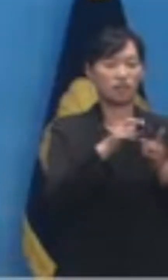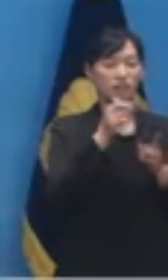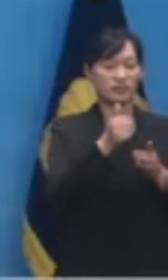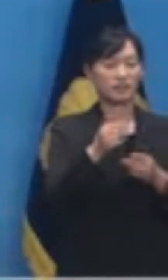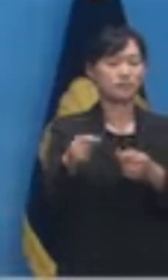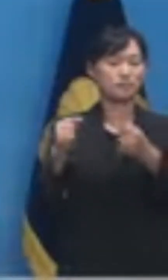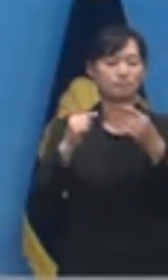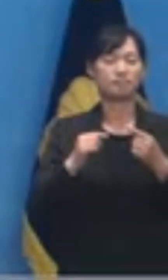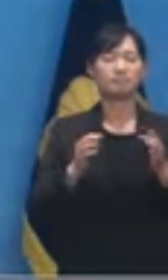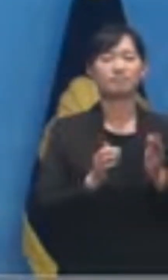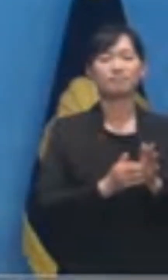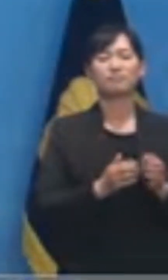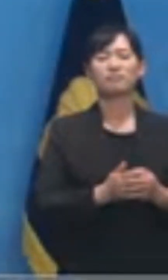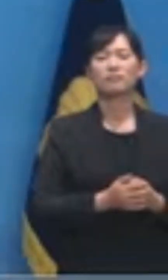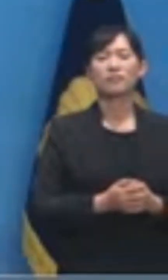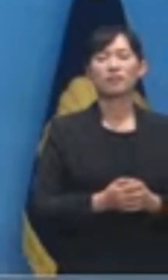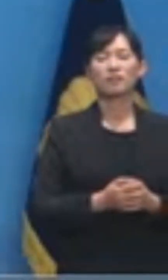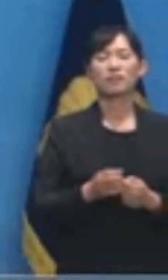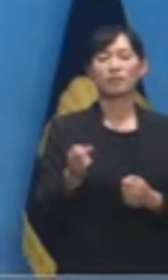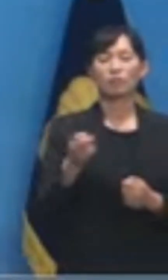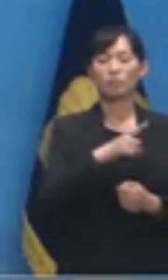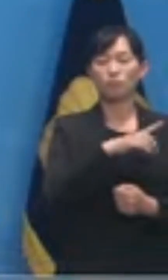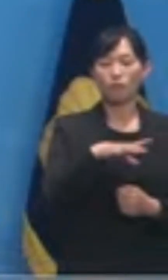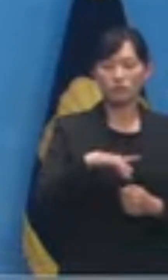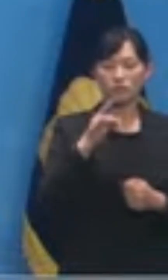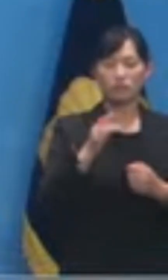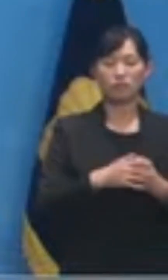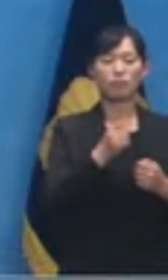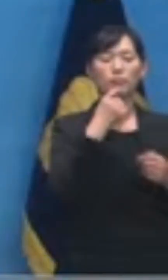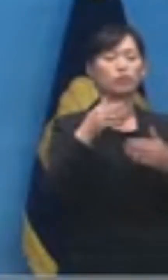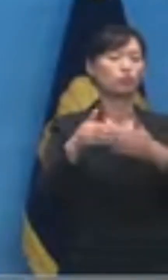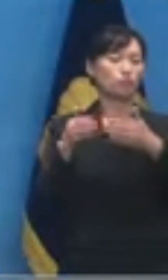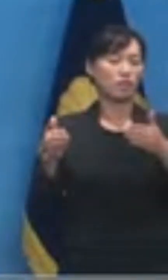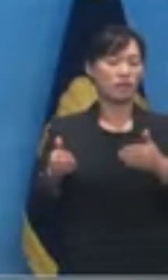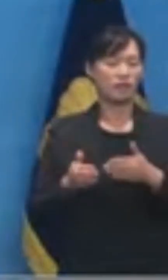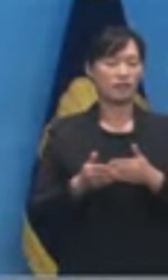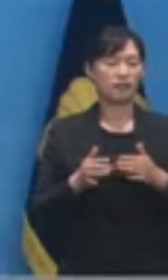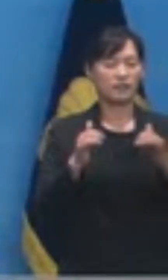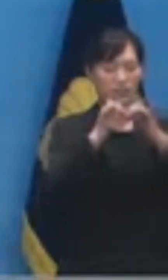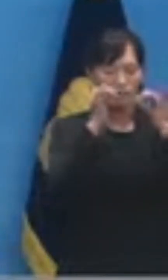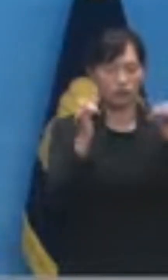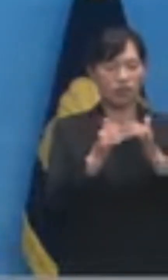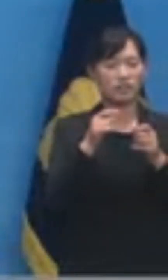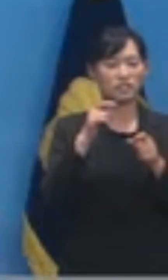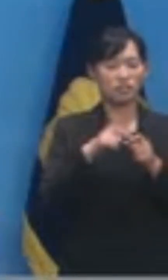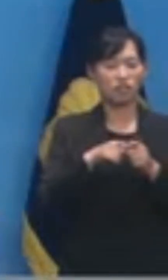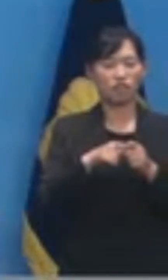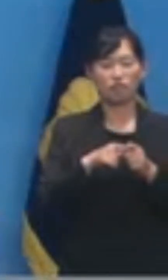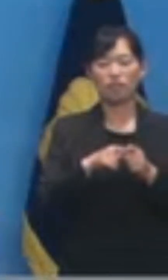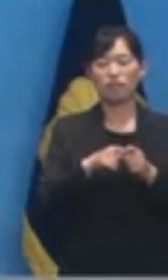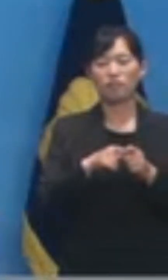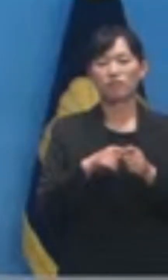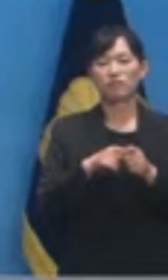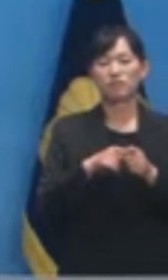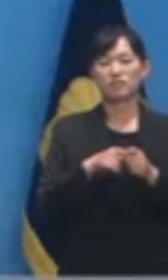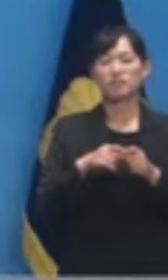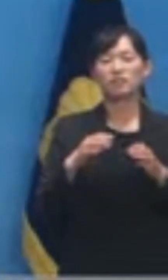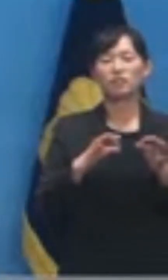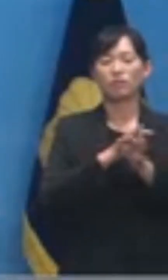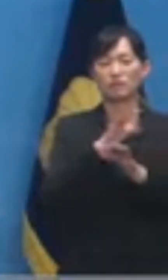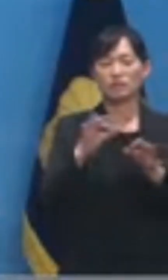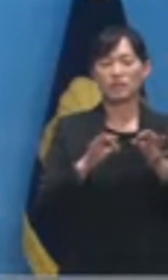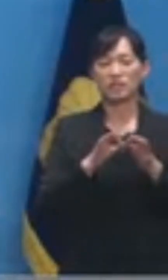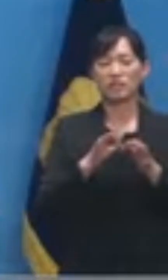네. 그리고 먼저 더불어민주당 사회적경제위원회 위원장이신 국기환 의원님의 인사